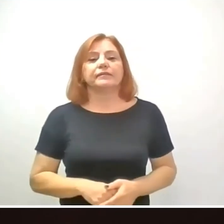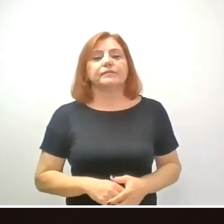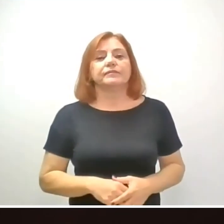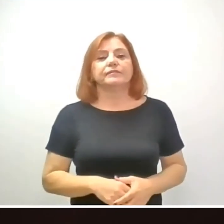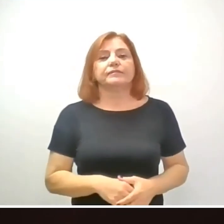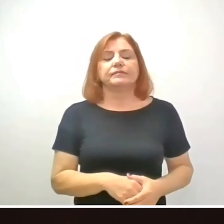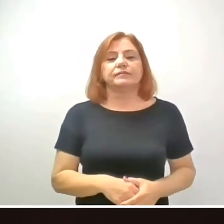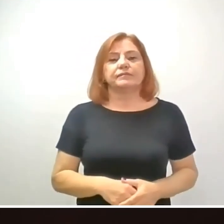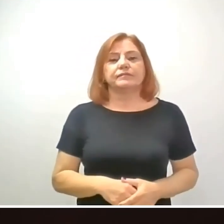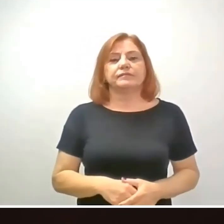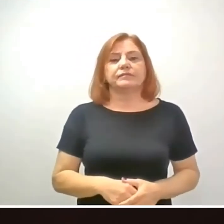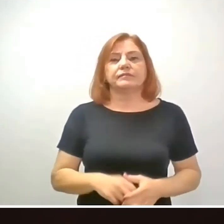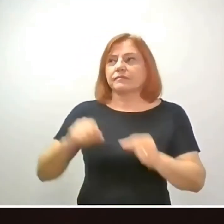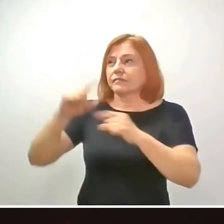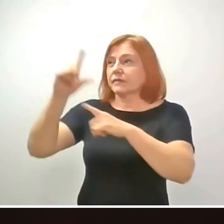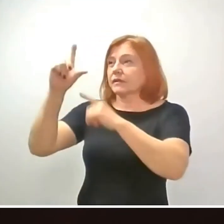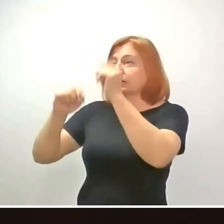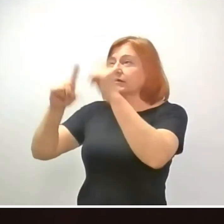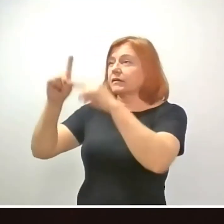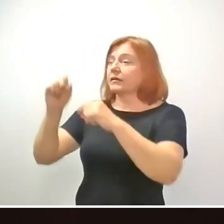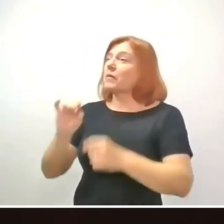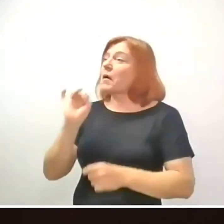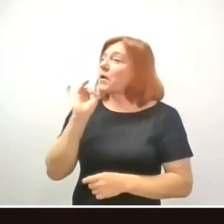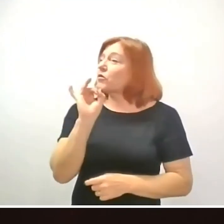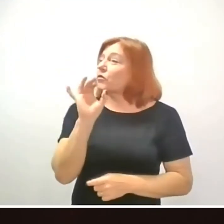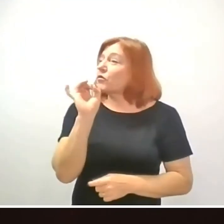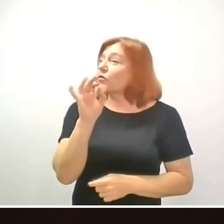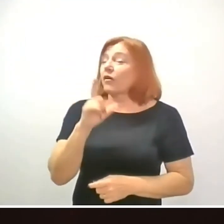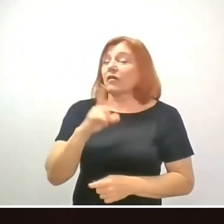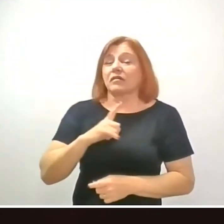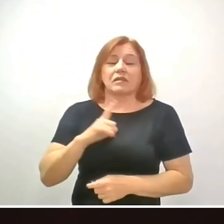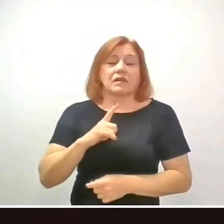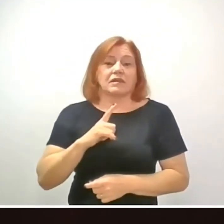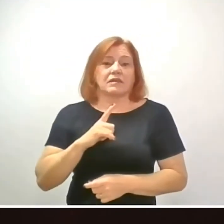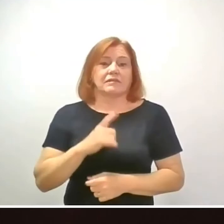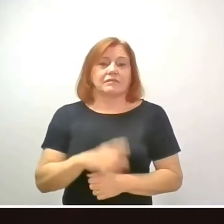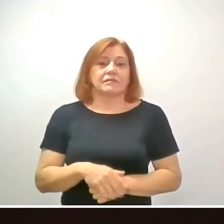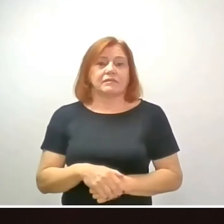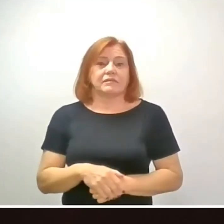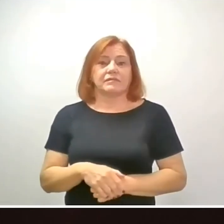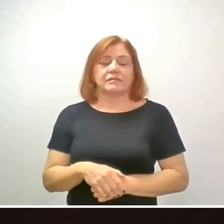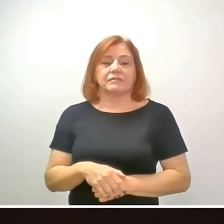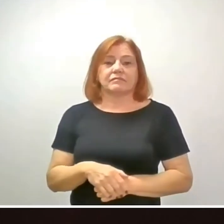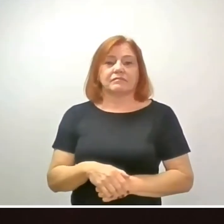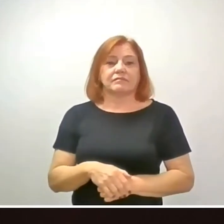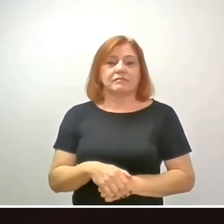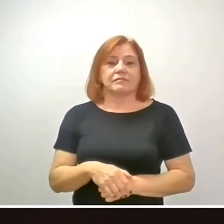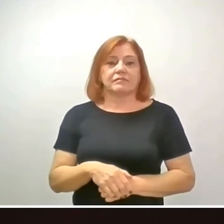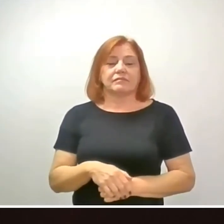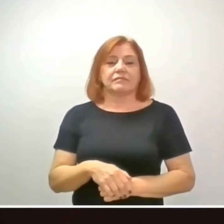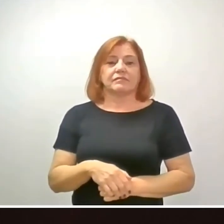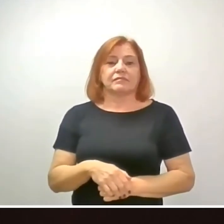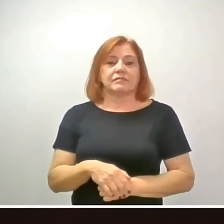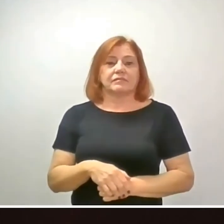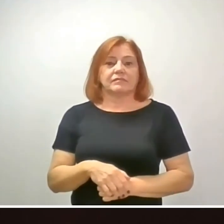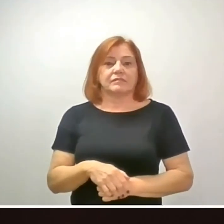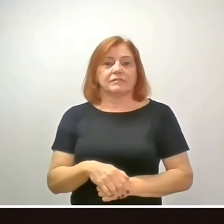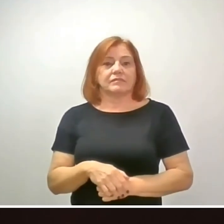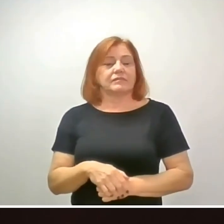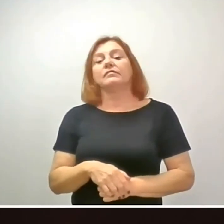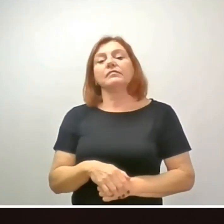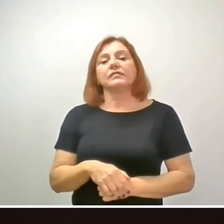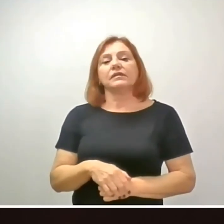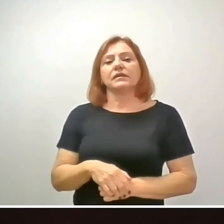estrela da manhã só tem quem, né, não espera pelo raiar do dia.